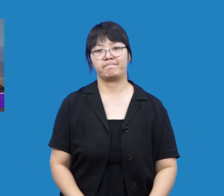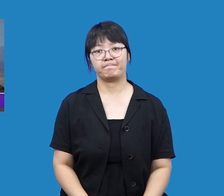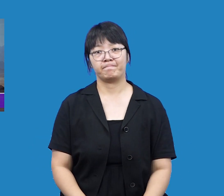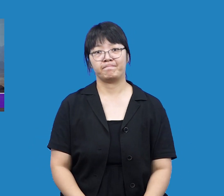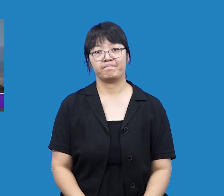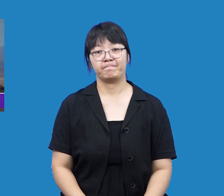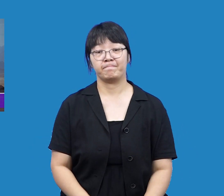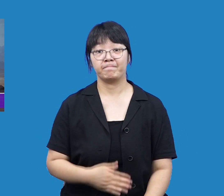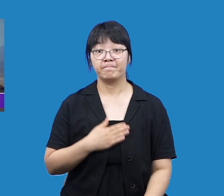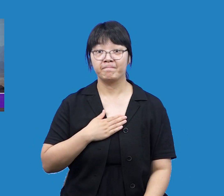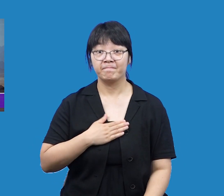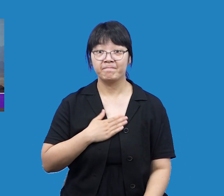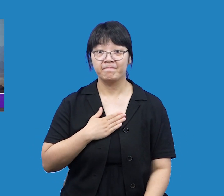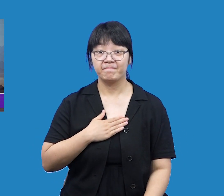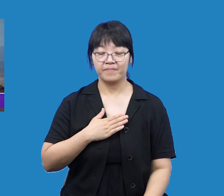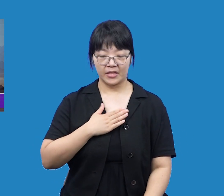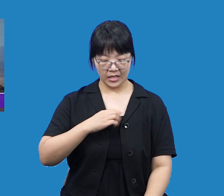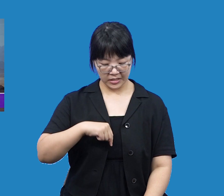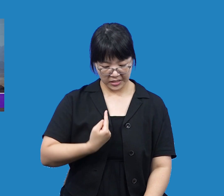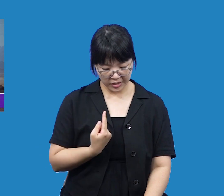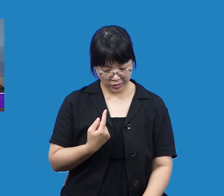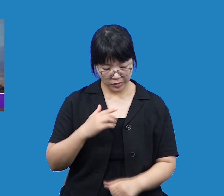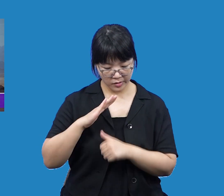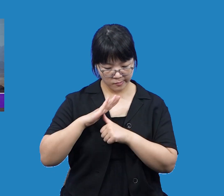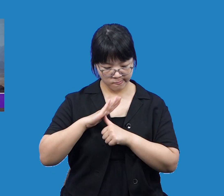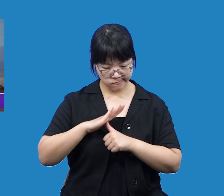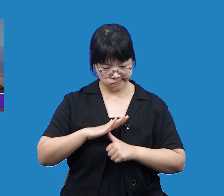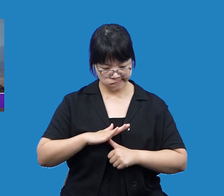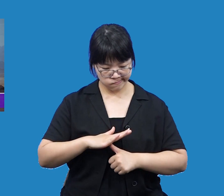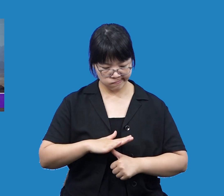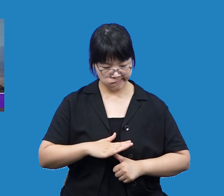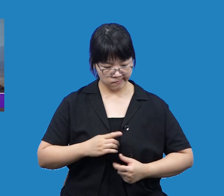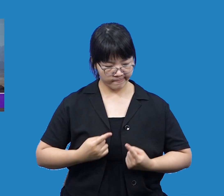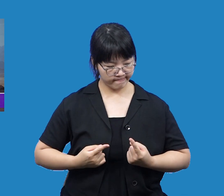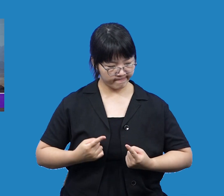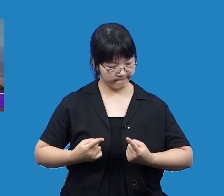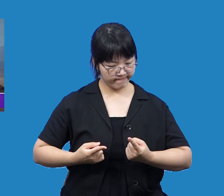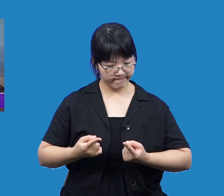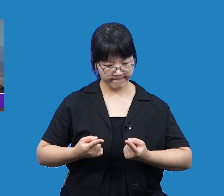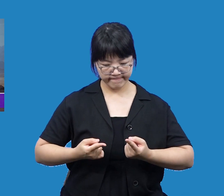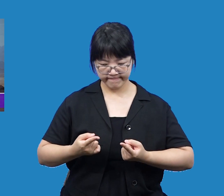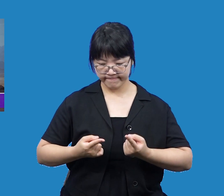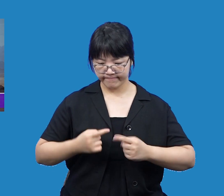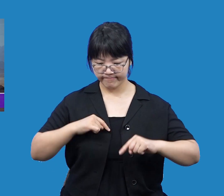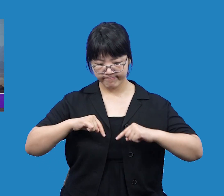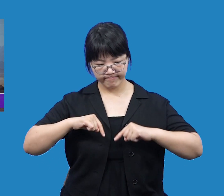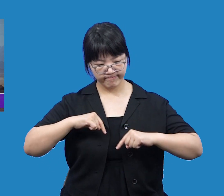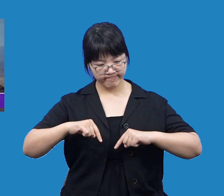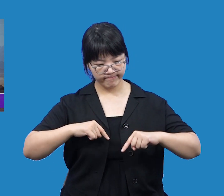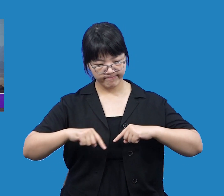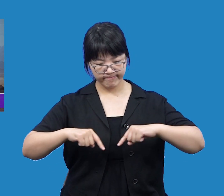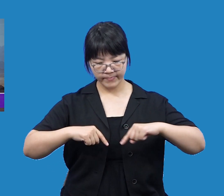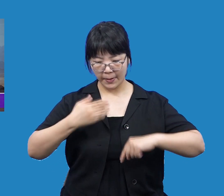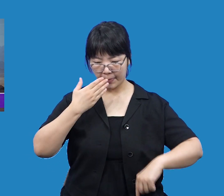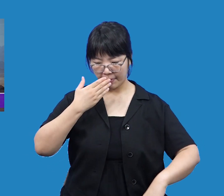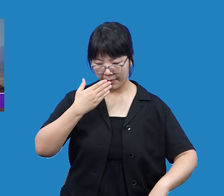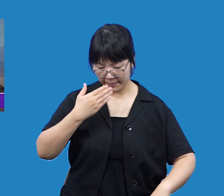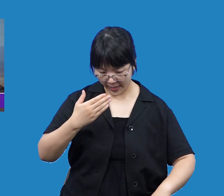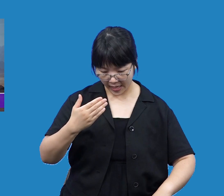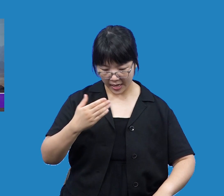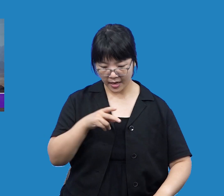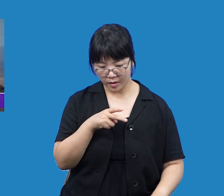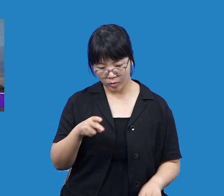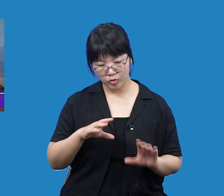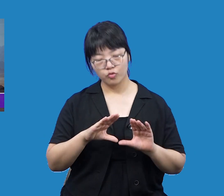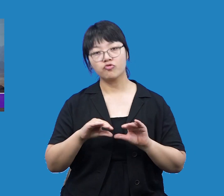자신 안에 있는 에너지를 통제할 줄 아는 능력, 이것이 바로 프라우스라는 거예요.